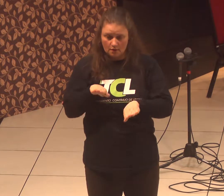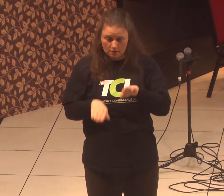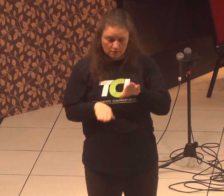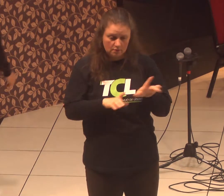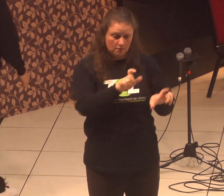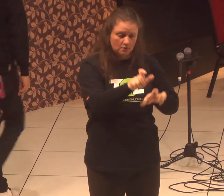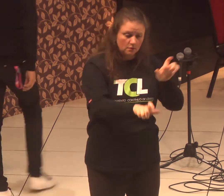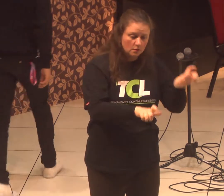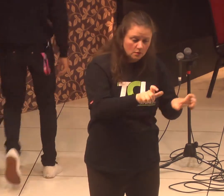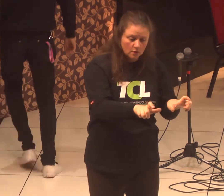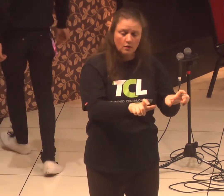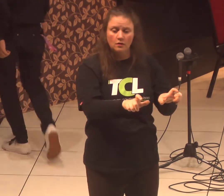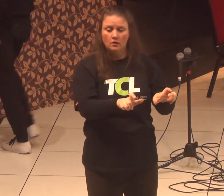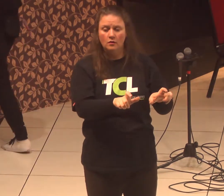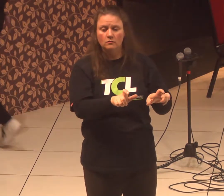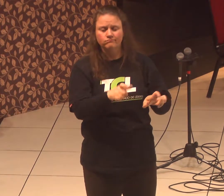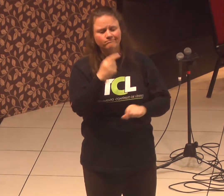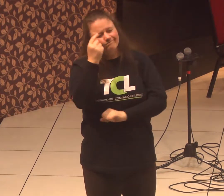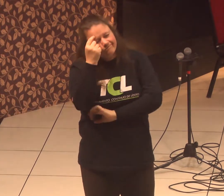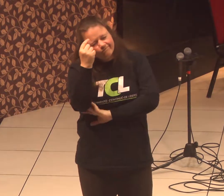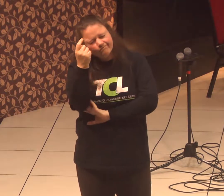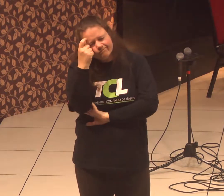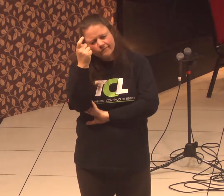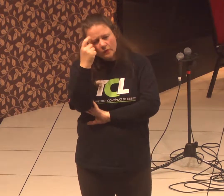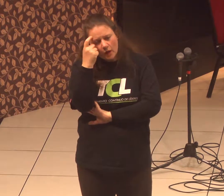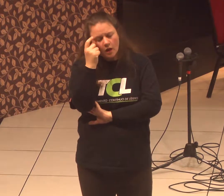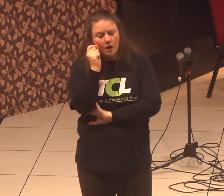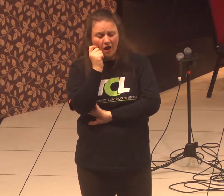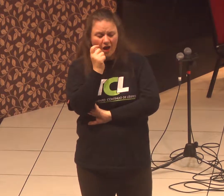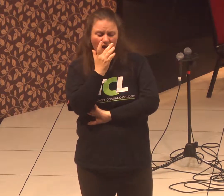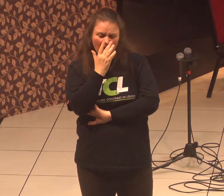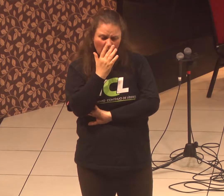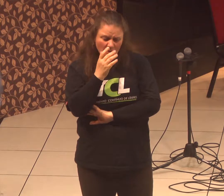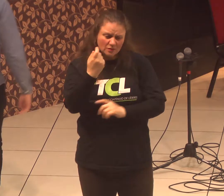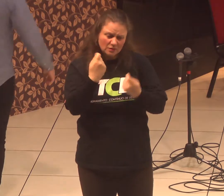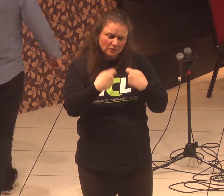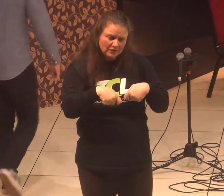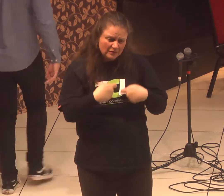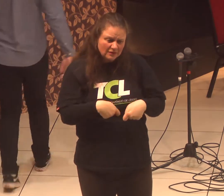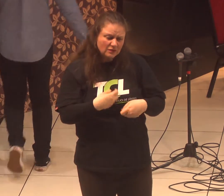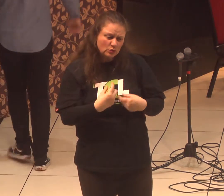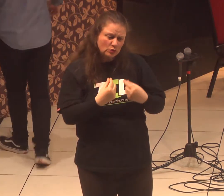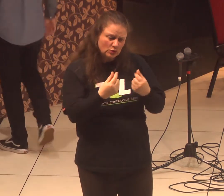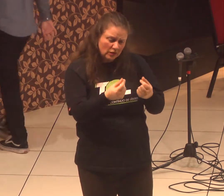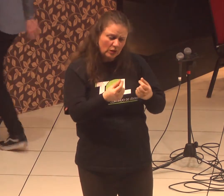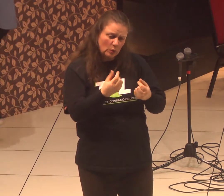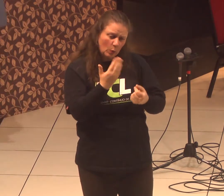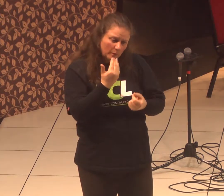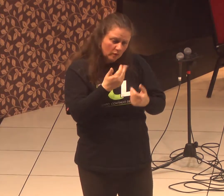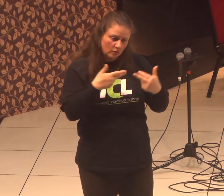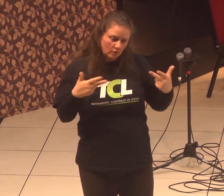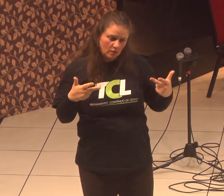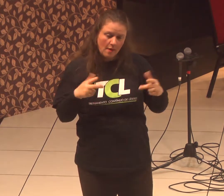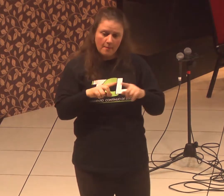achando que alguma coisa que eles precisam ali. Não, o que elas mais precisam é de Jesus. Muitos